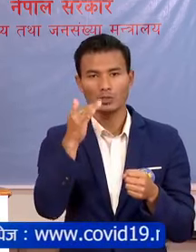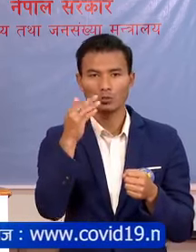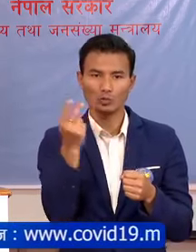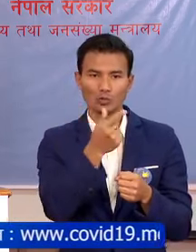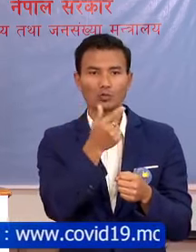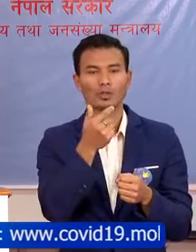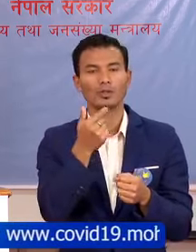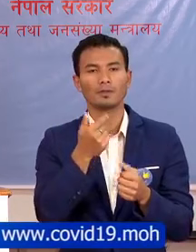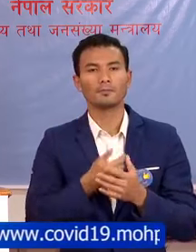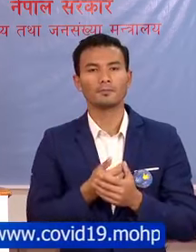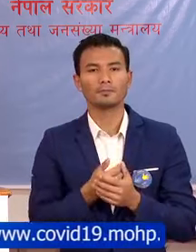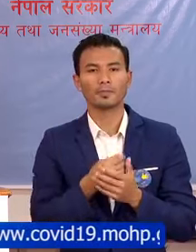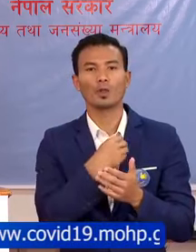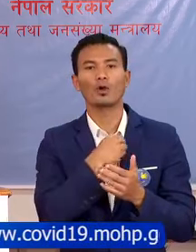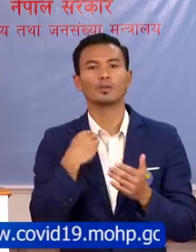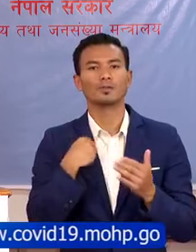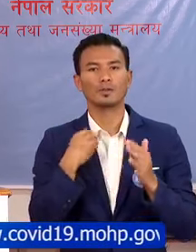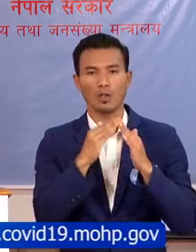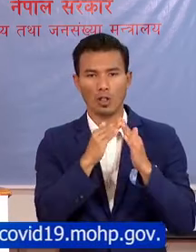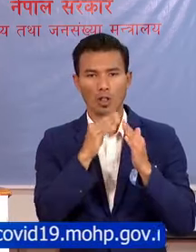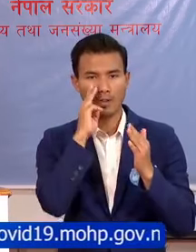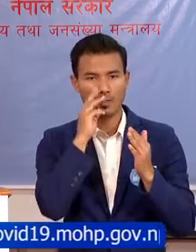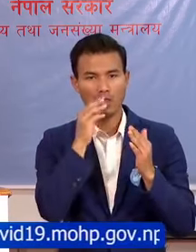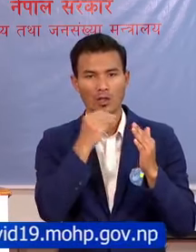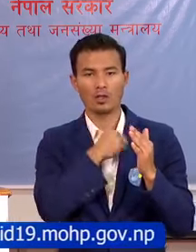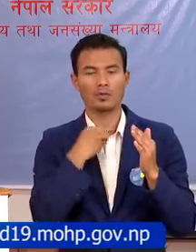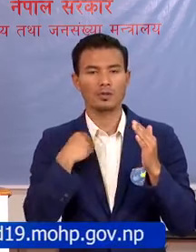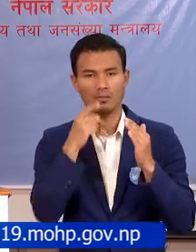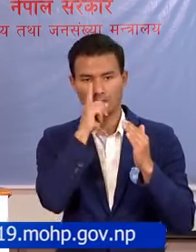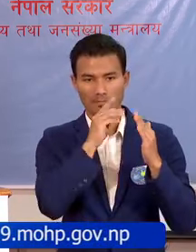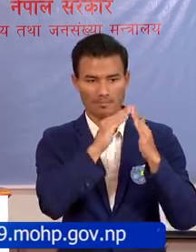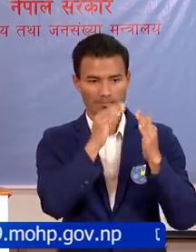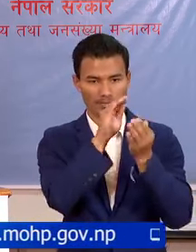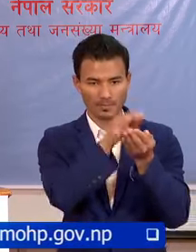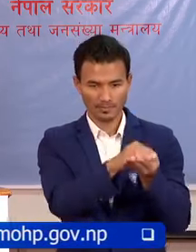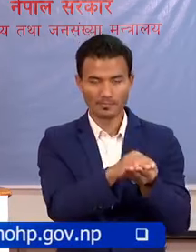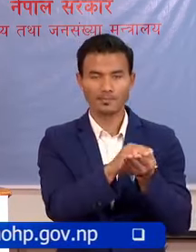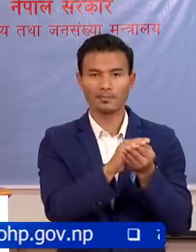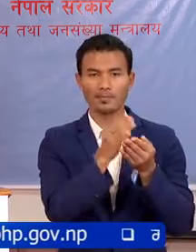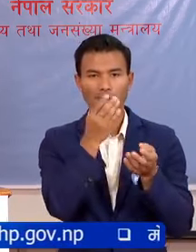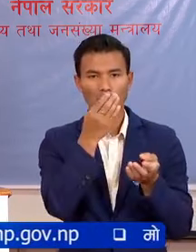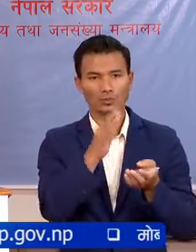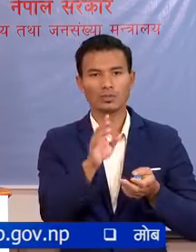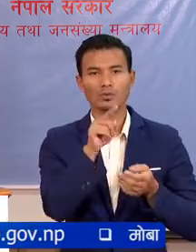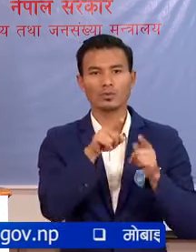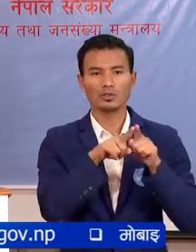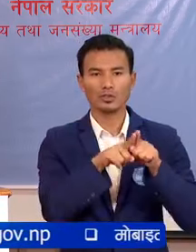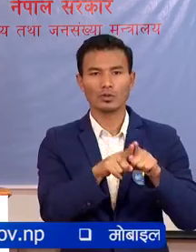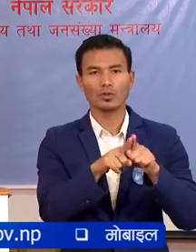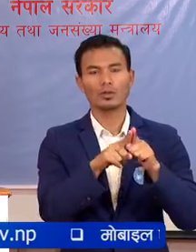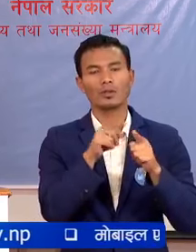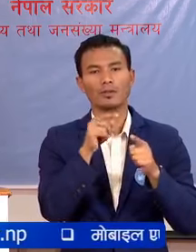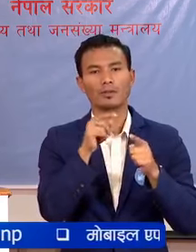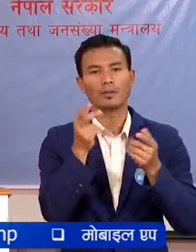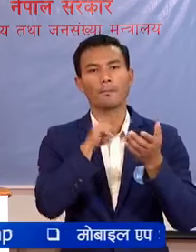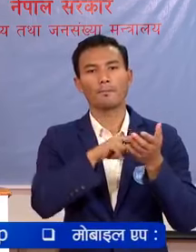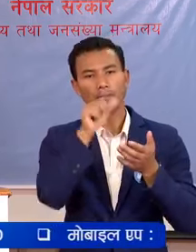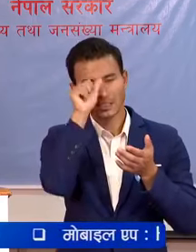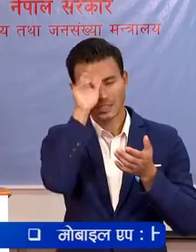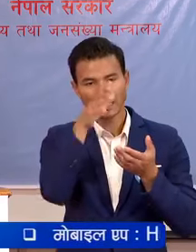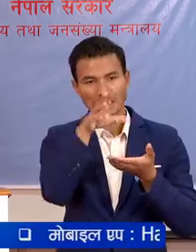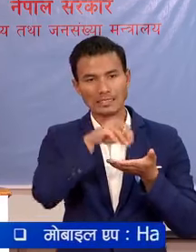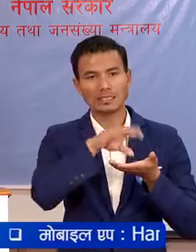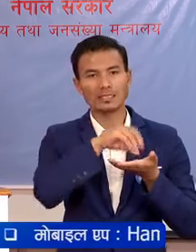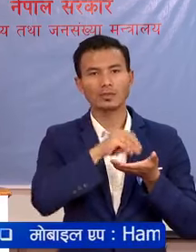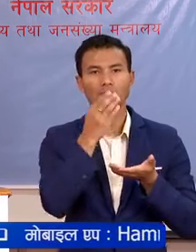तुरूंते हस्पिटाल मा ऐसुलैस्न वार्ड मा लिएवैंँ छौं रा वार संग replica एरा आइसुलैस्न वार्ड मा व्रिष्चित जान्गारी